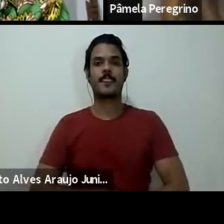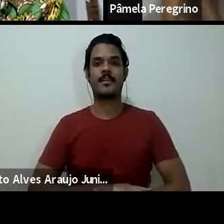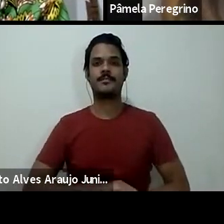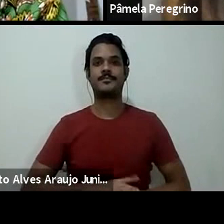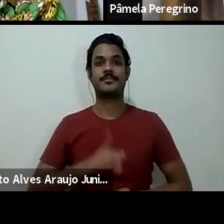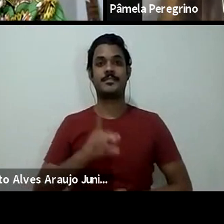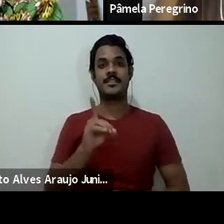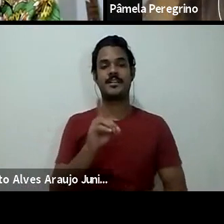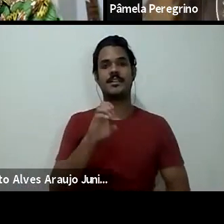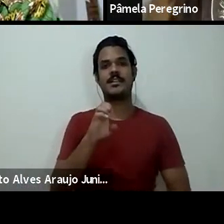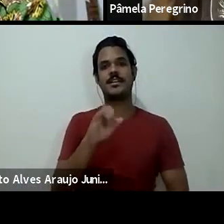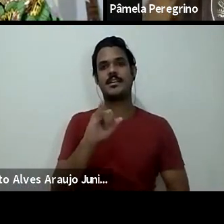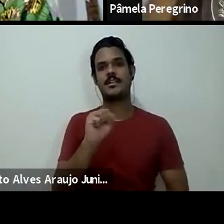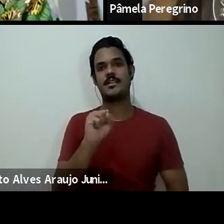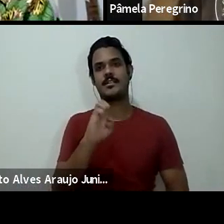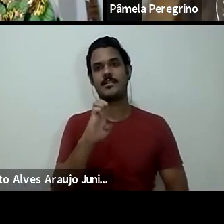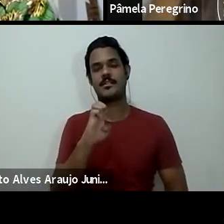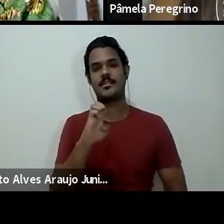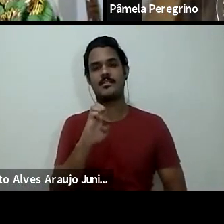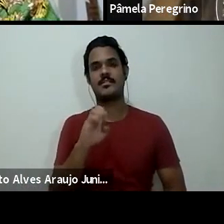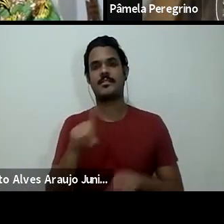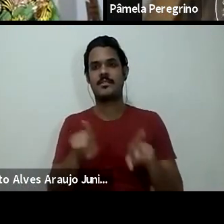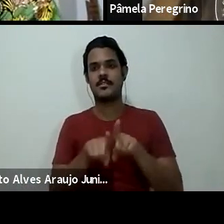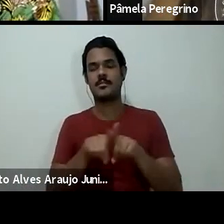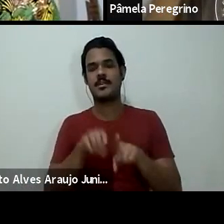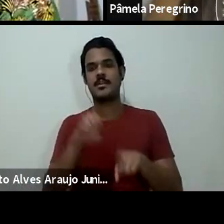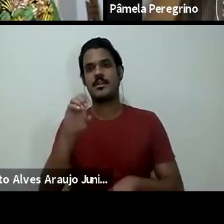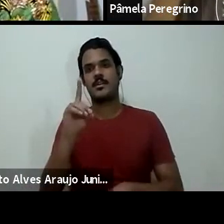Deise e Ednilson.